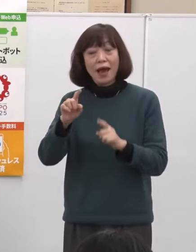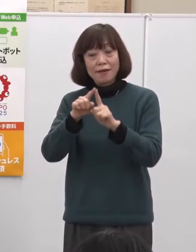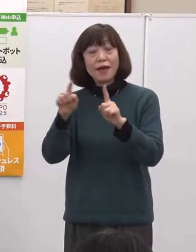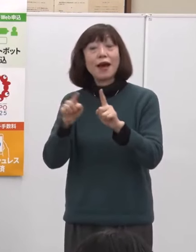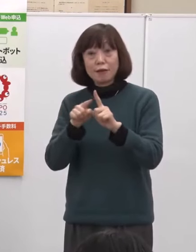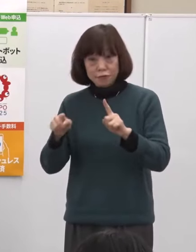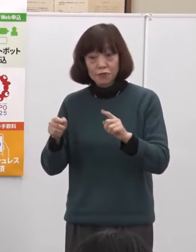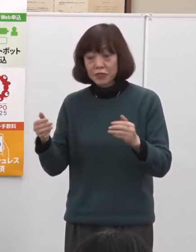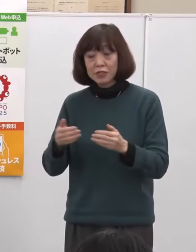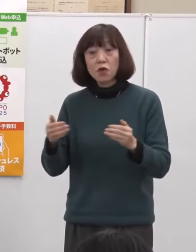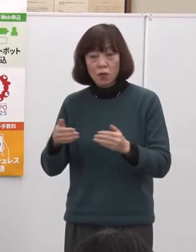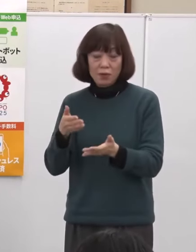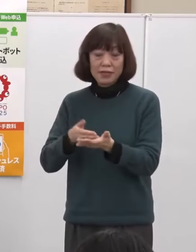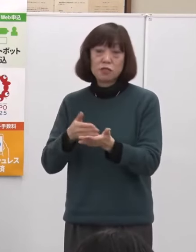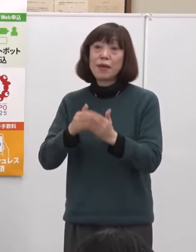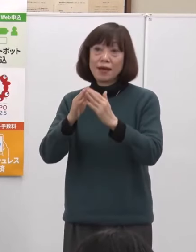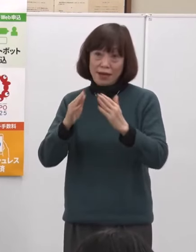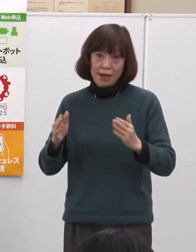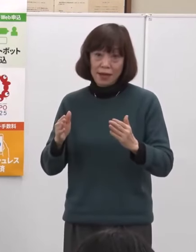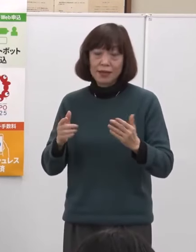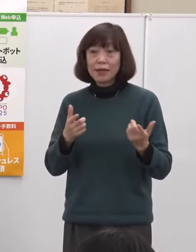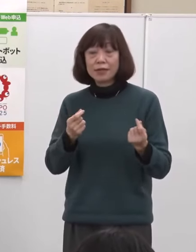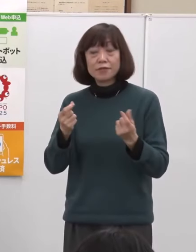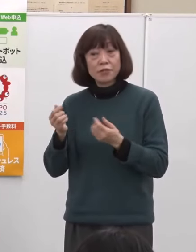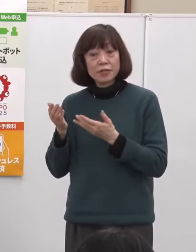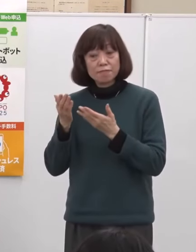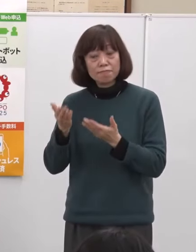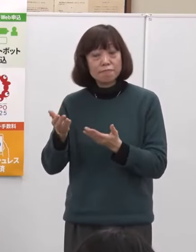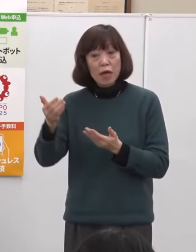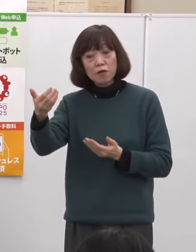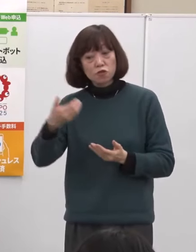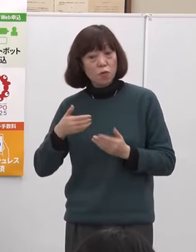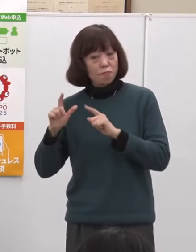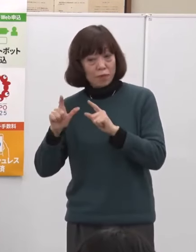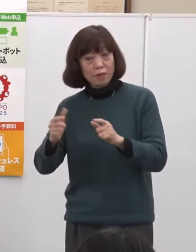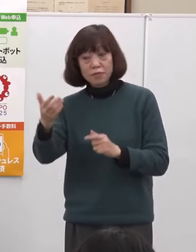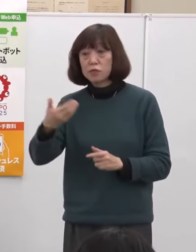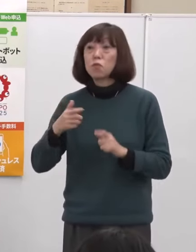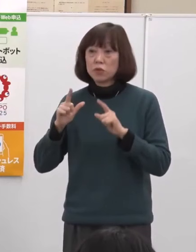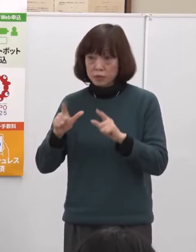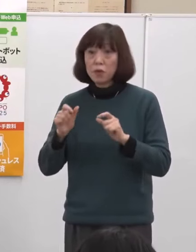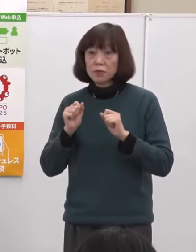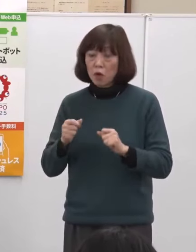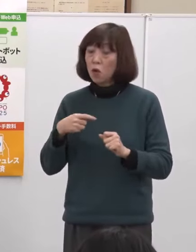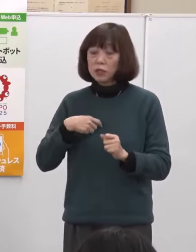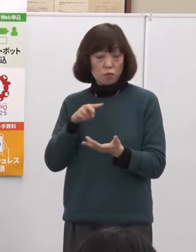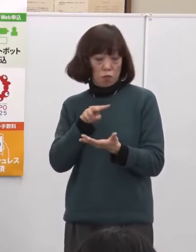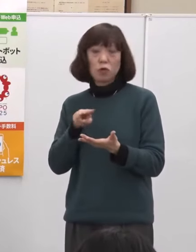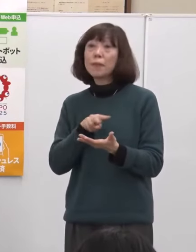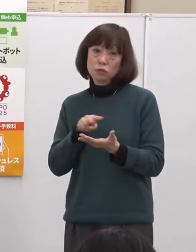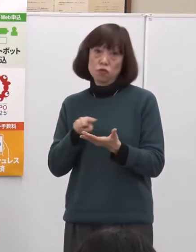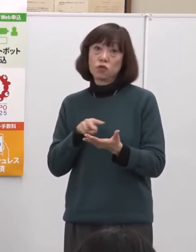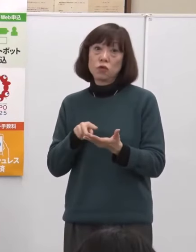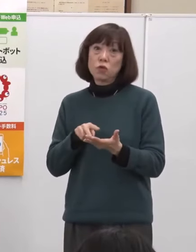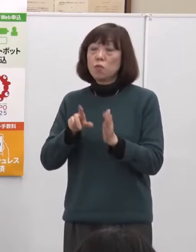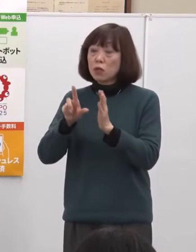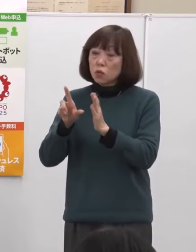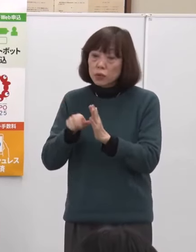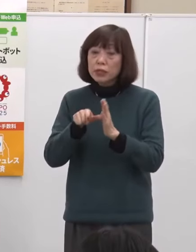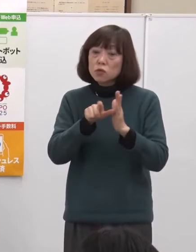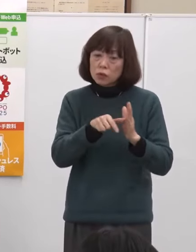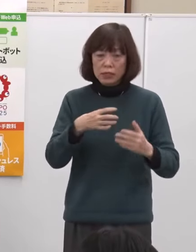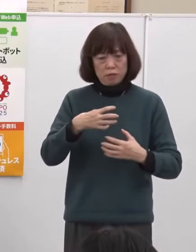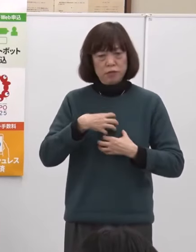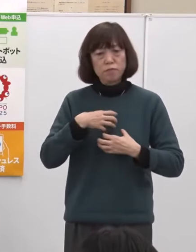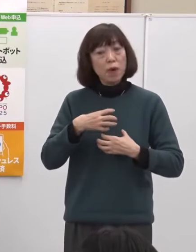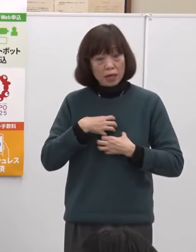もきっちりやり取りはさせていただいておりますし、僕はできるだけ目は通すようにしているんですが、おそらく都度やっぱりご心配のお声その